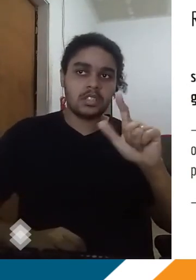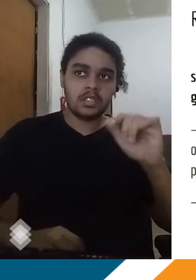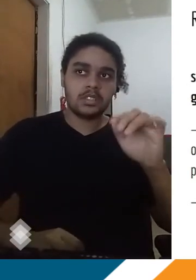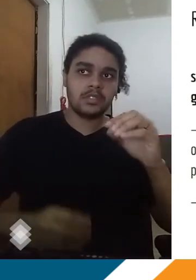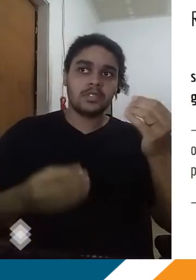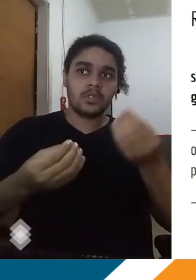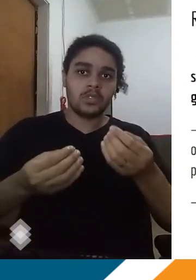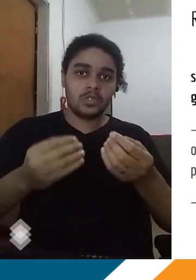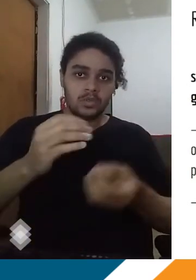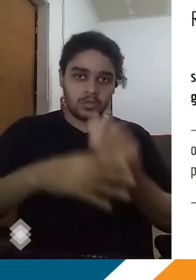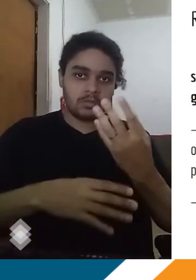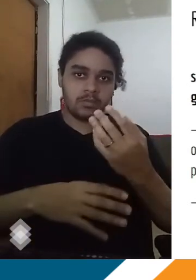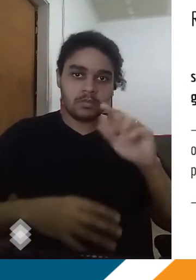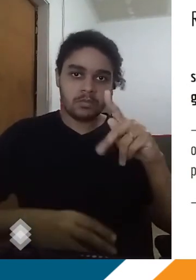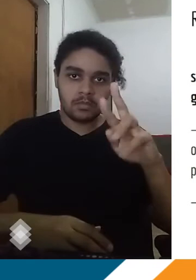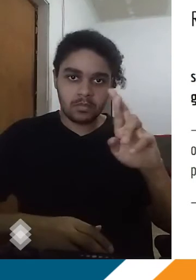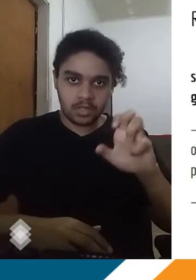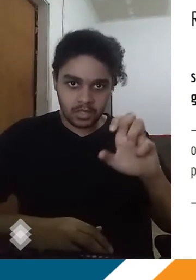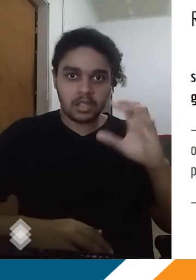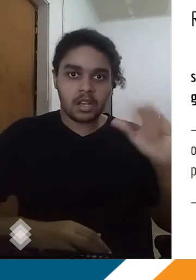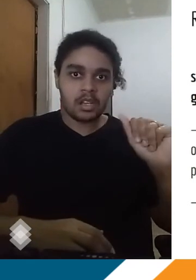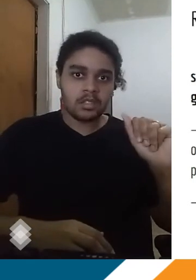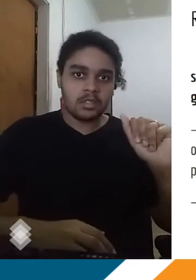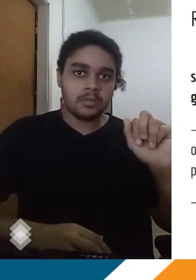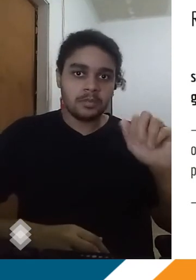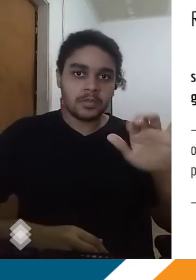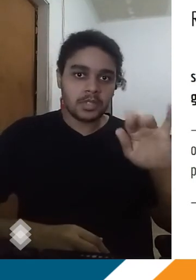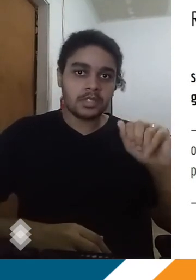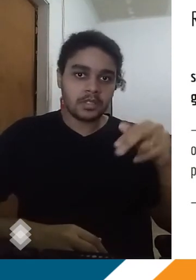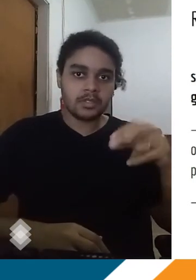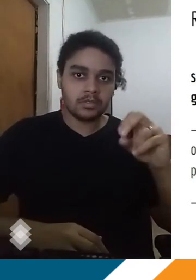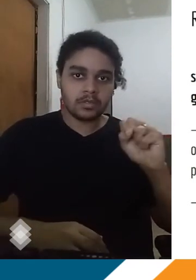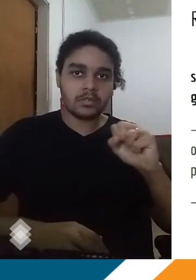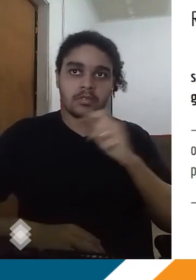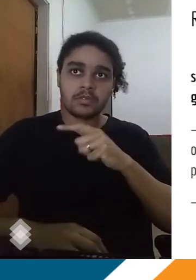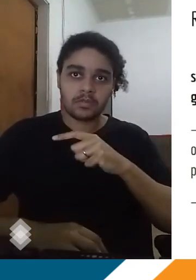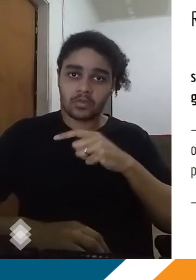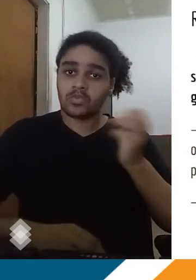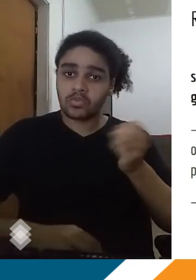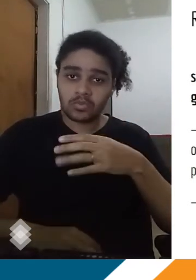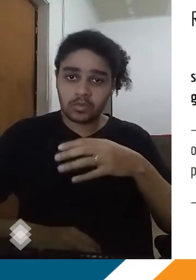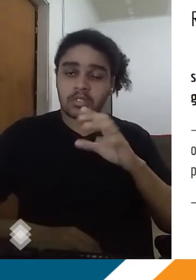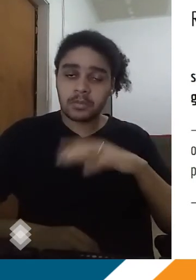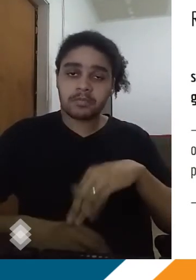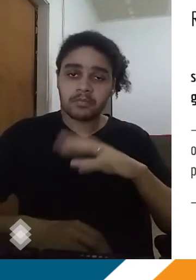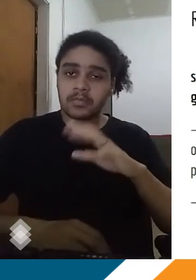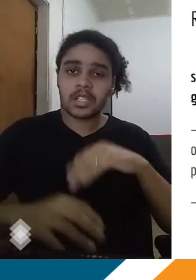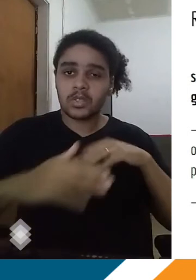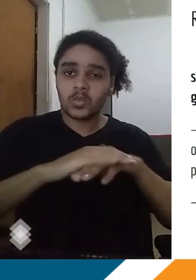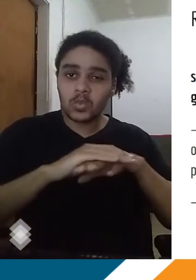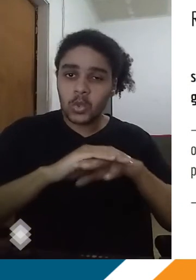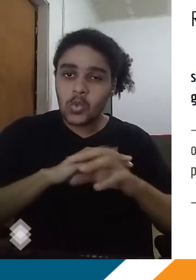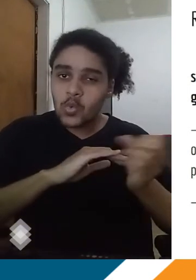cristalinas formadas no pré-cambriano, como a gente já falou anteriormente. Esses dobramentos modernos são formados